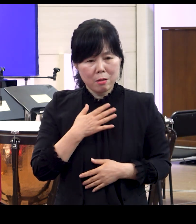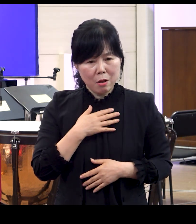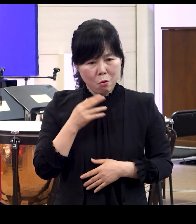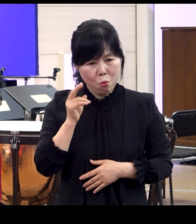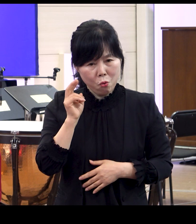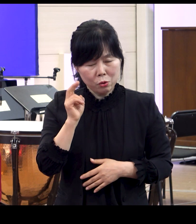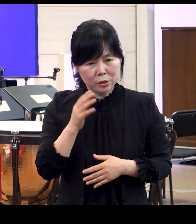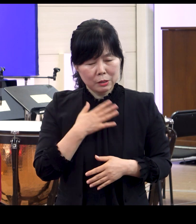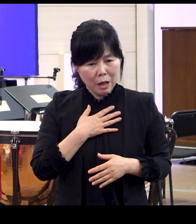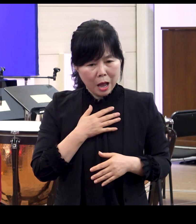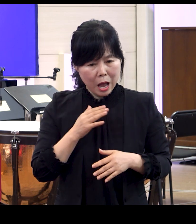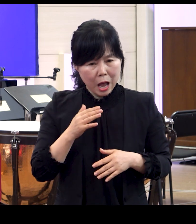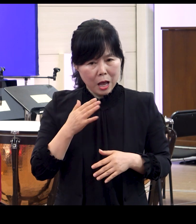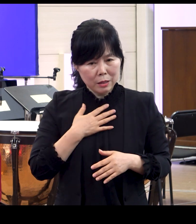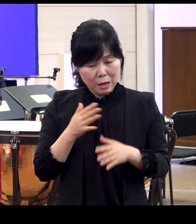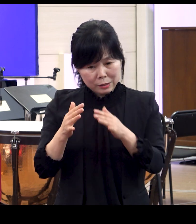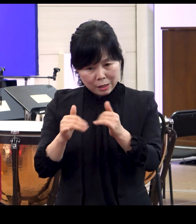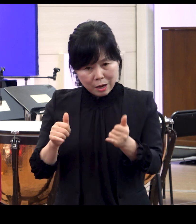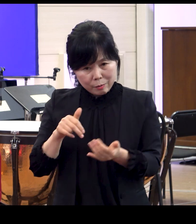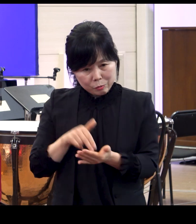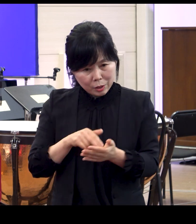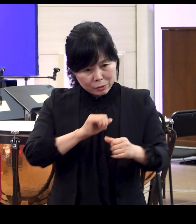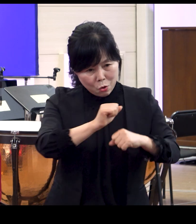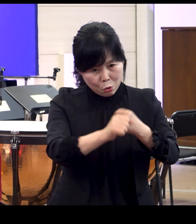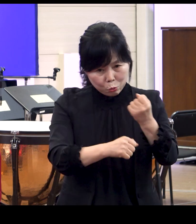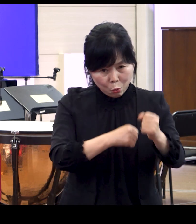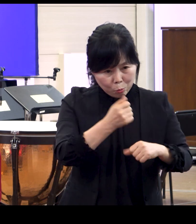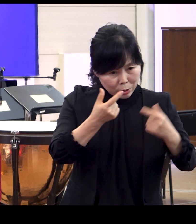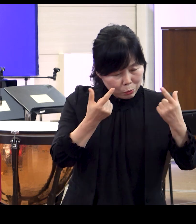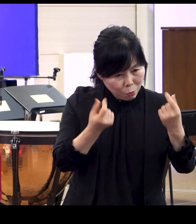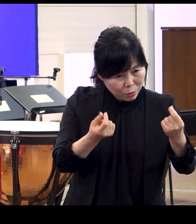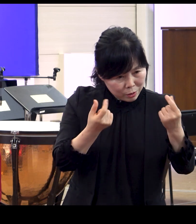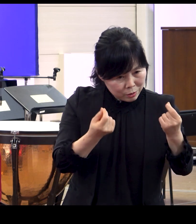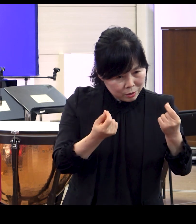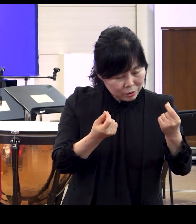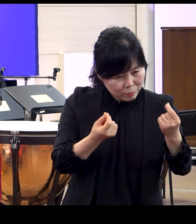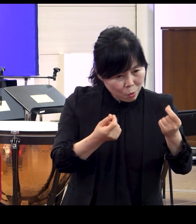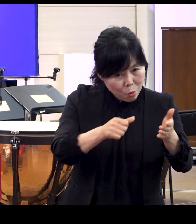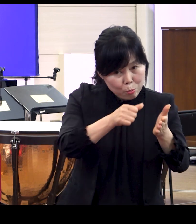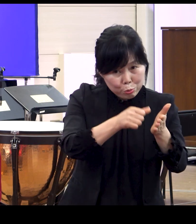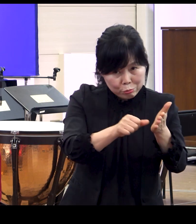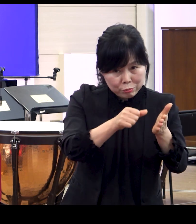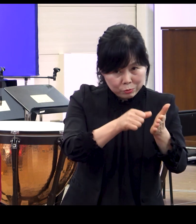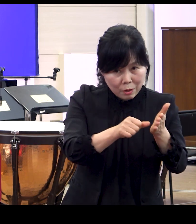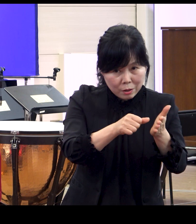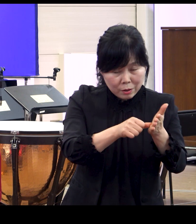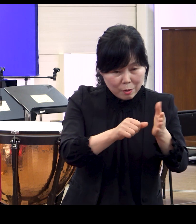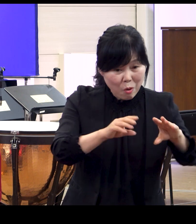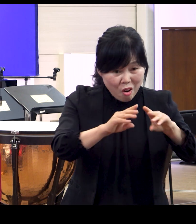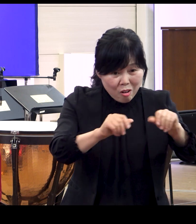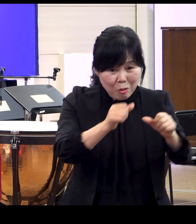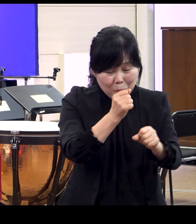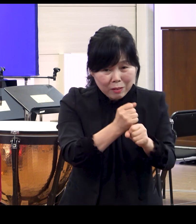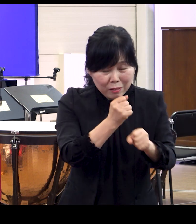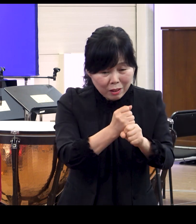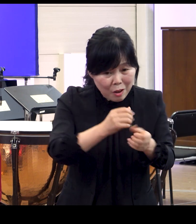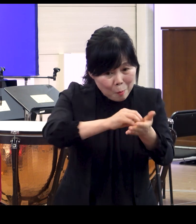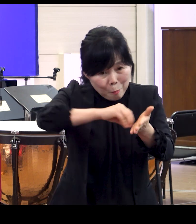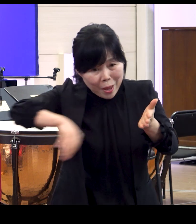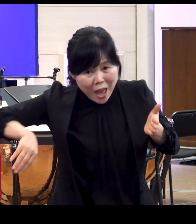그러니까 우리에게는 동물적인 요소가 다 없어야 한다라고 생각한다면 그거 잘못된 거예요. 그 뜻은